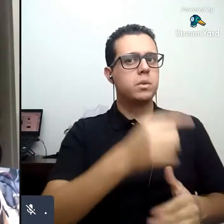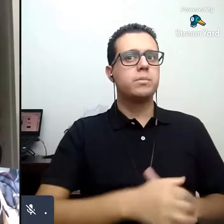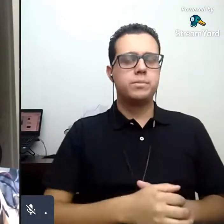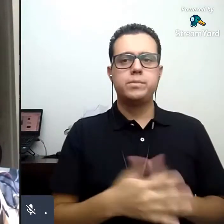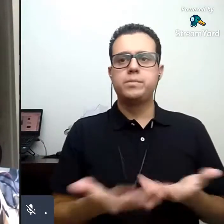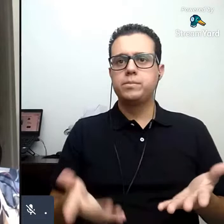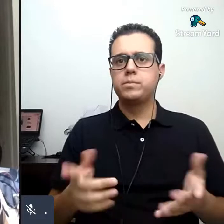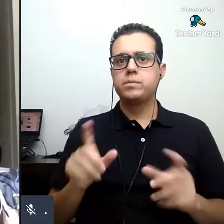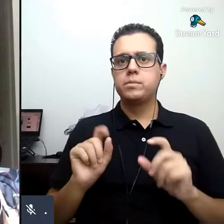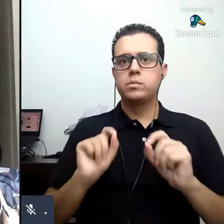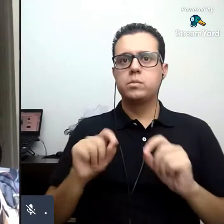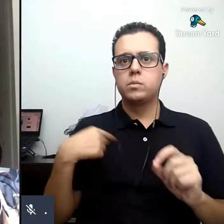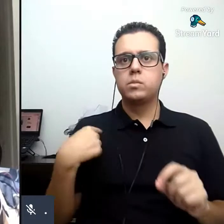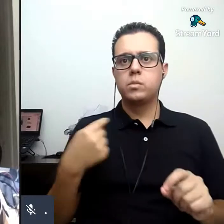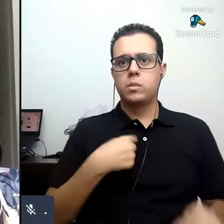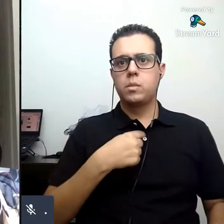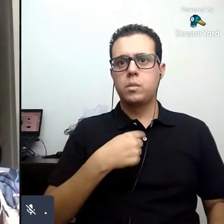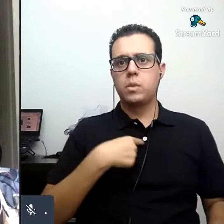João,